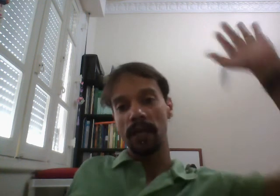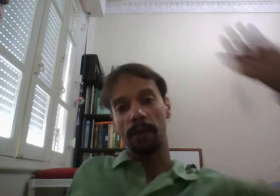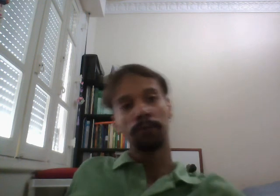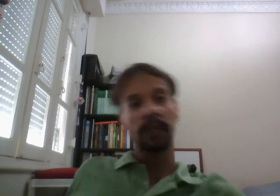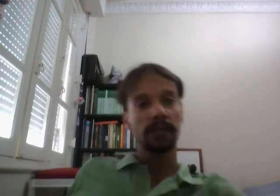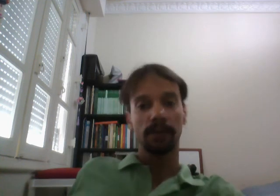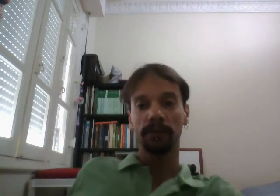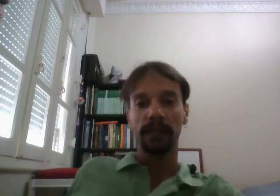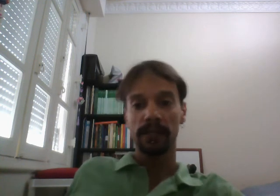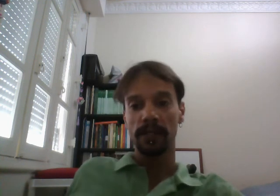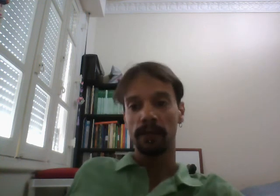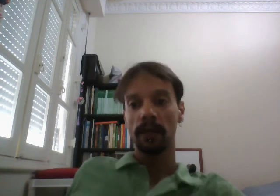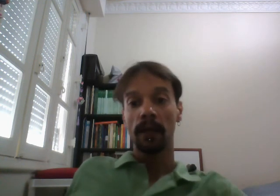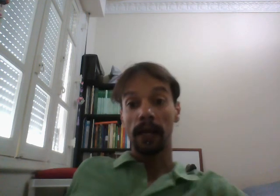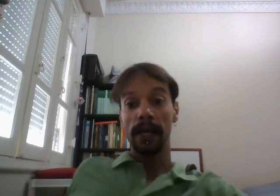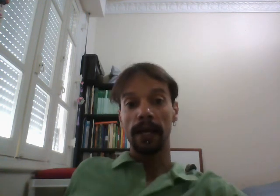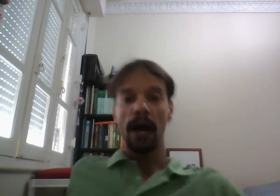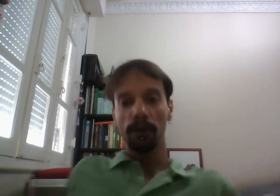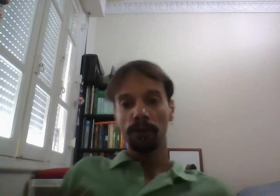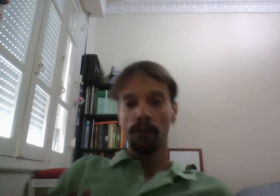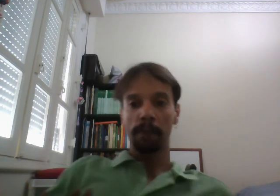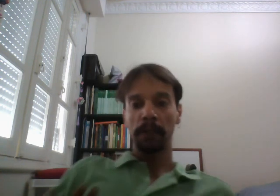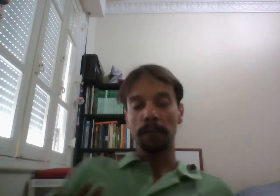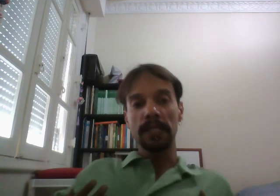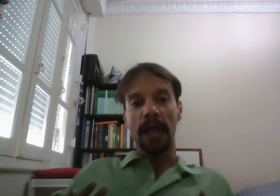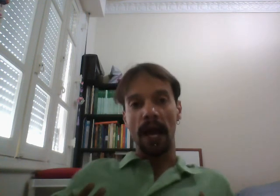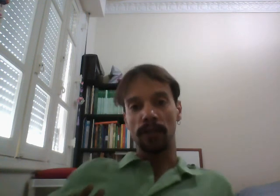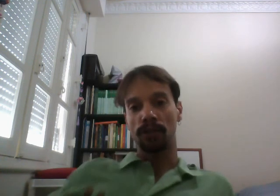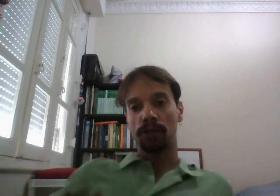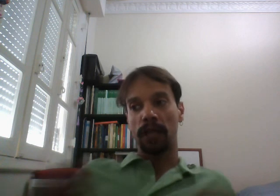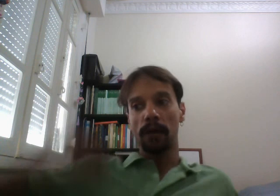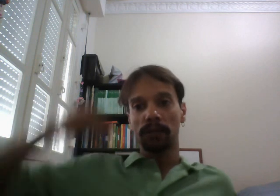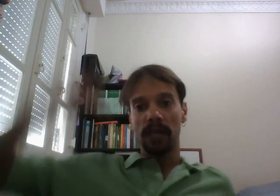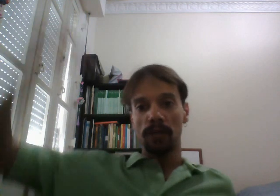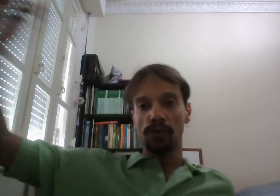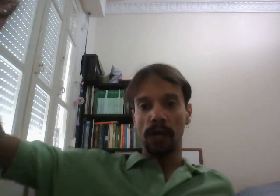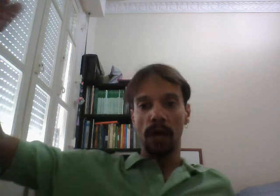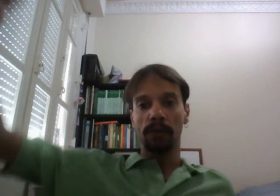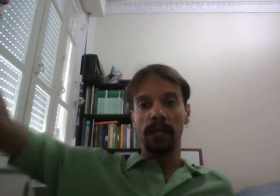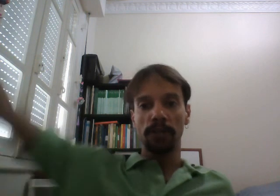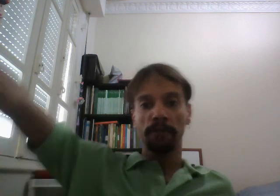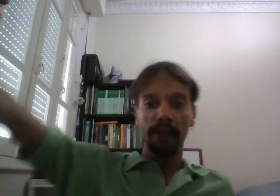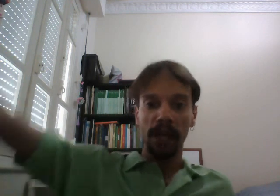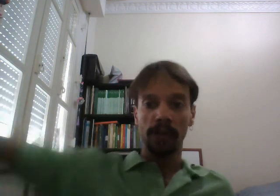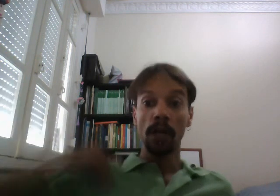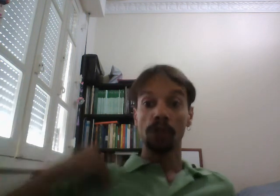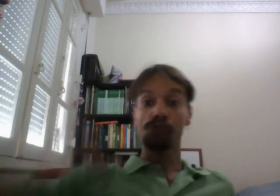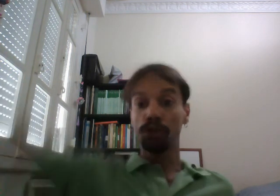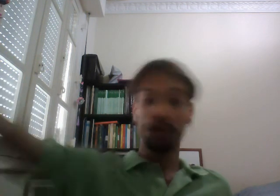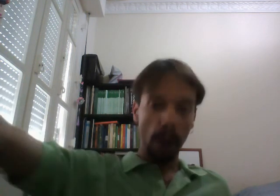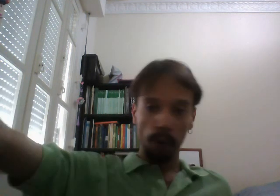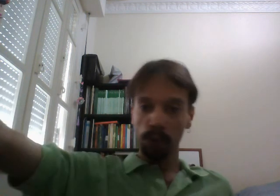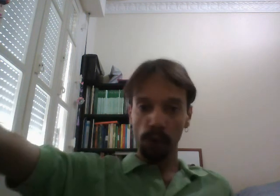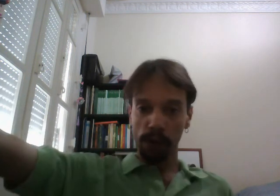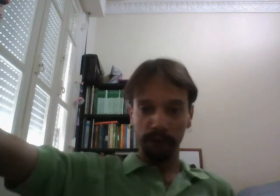C, por mutação, um terceiro. Galera, autoincompatibilidade. Quero selecionar o que é diferente. Surgiu algo novo